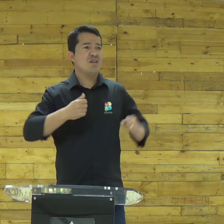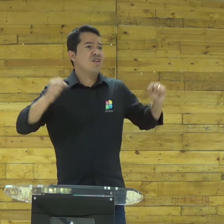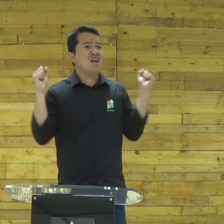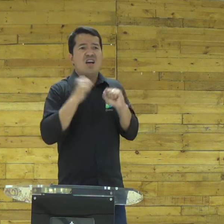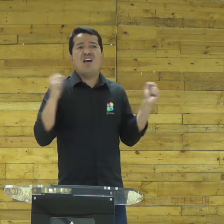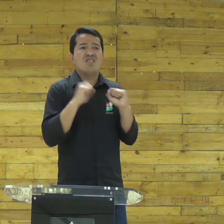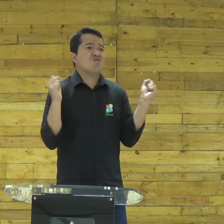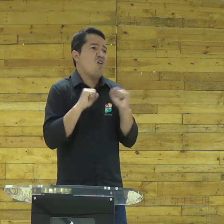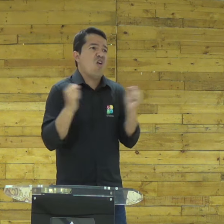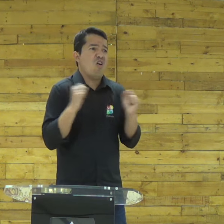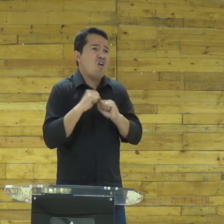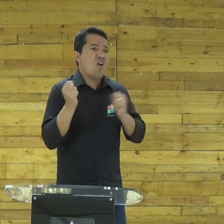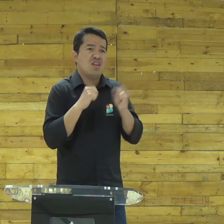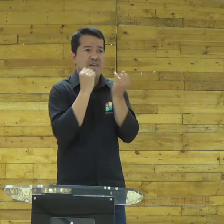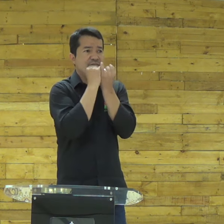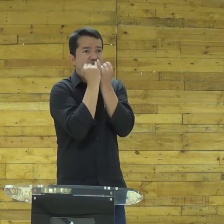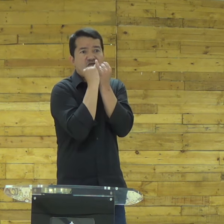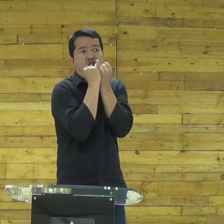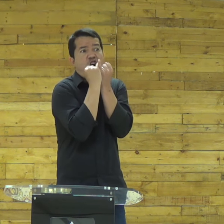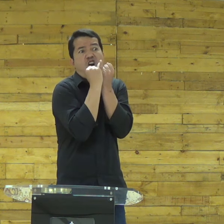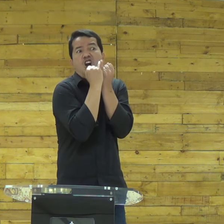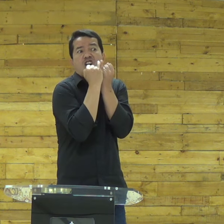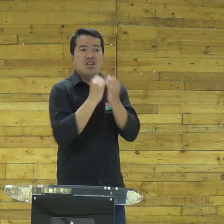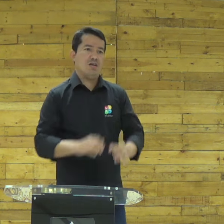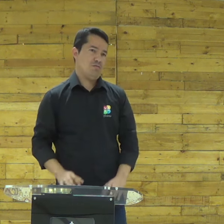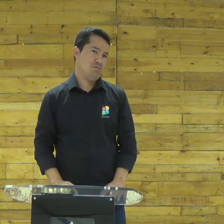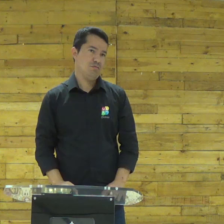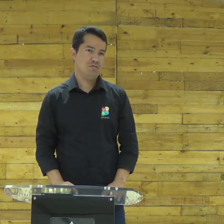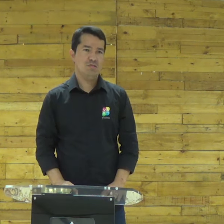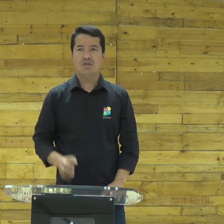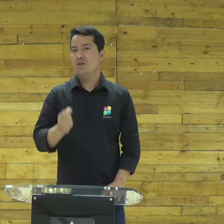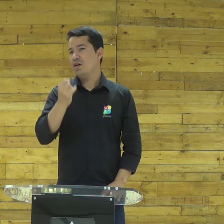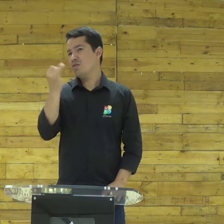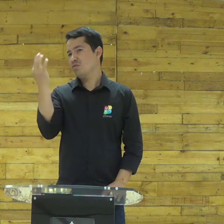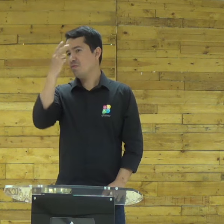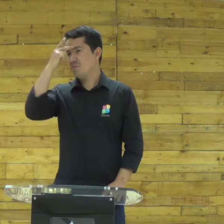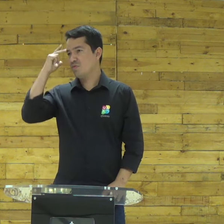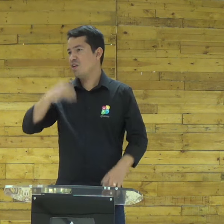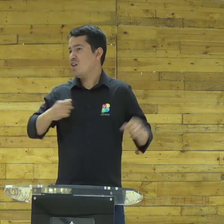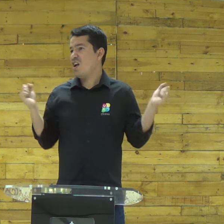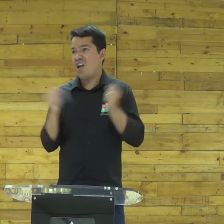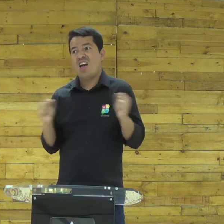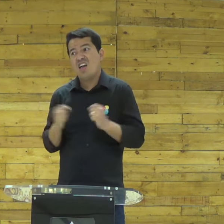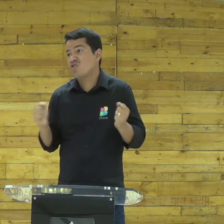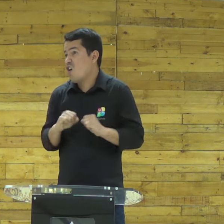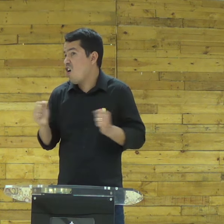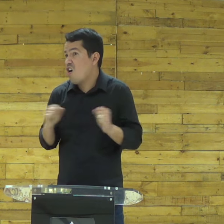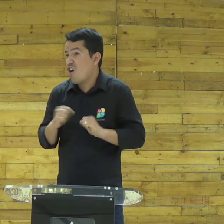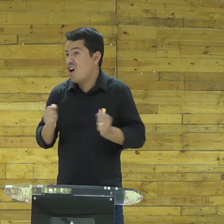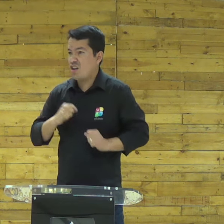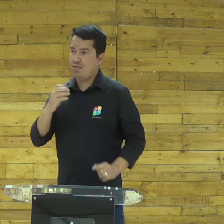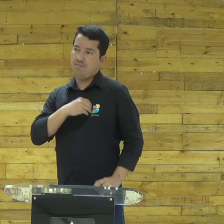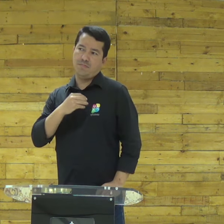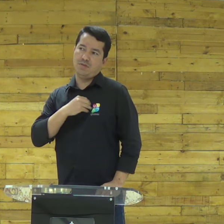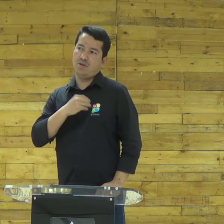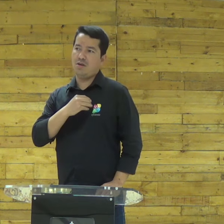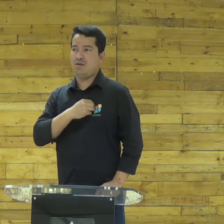algumas pessoas adoram a fofoca ou alguma coisa algumas